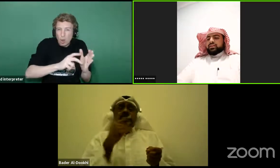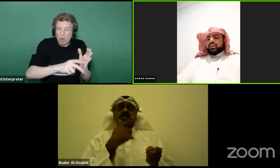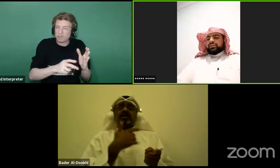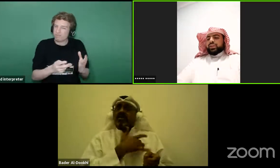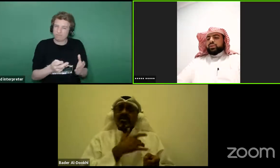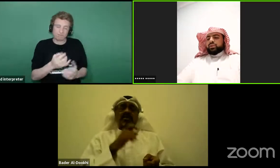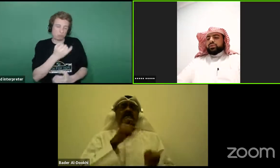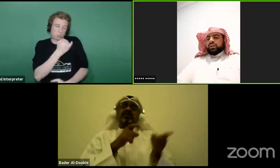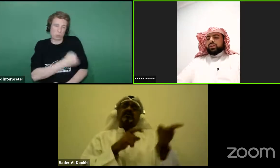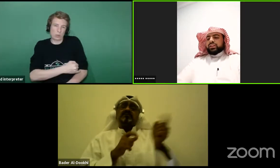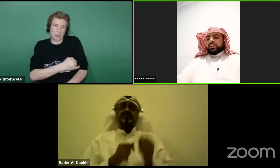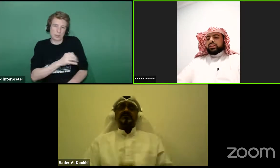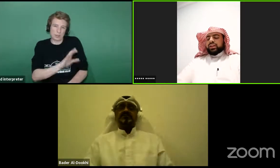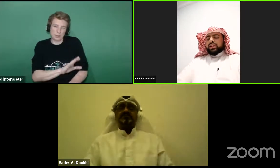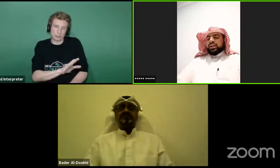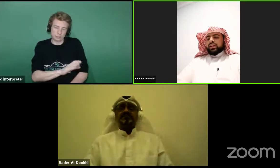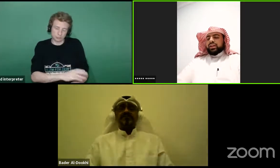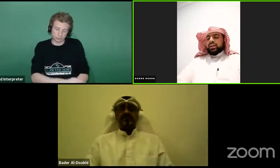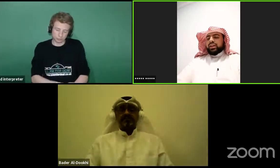إن تستفتحوا فقد